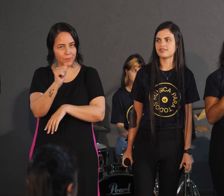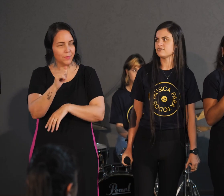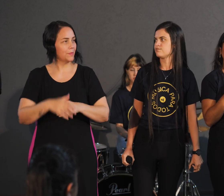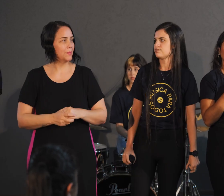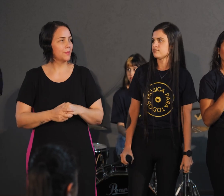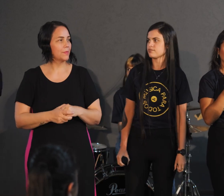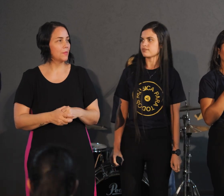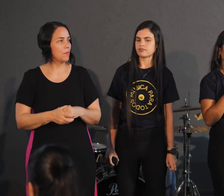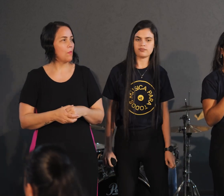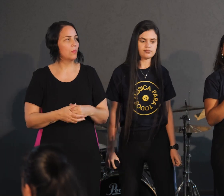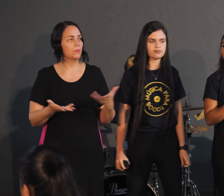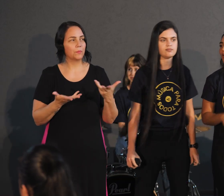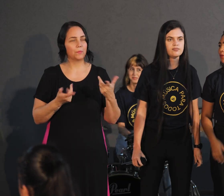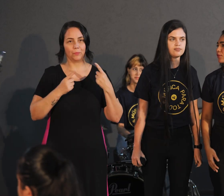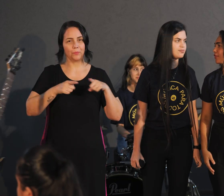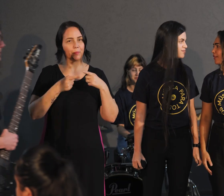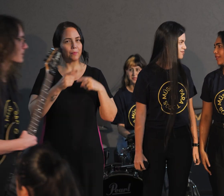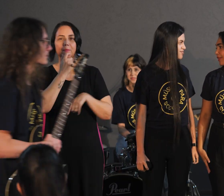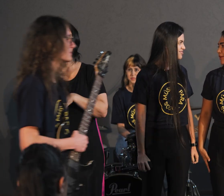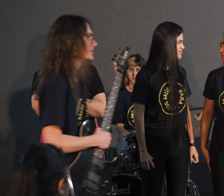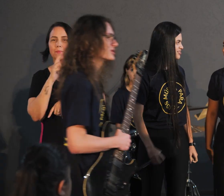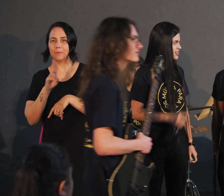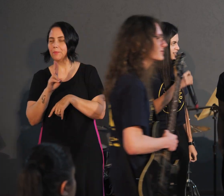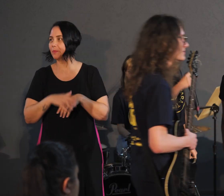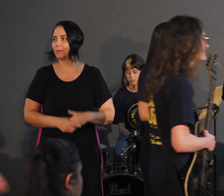A gente vai tocar uma música sempre no fundo do Queen.